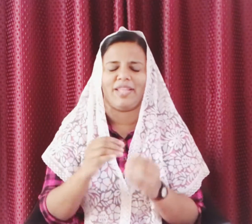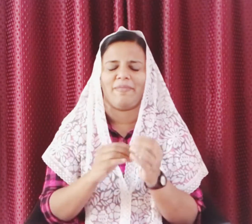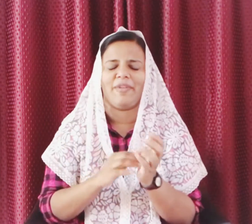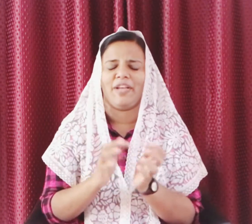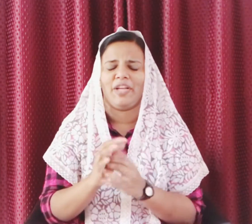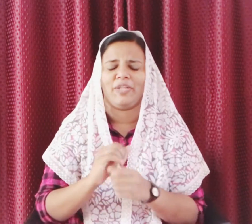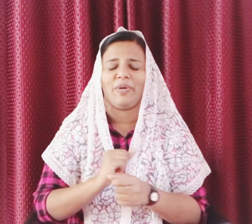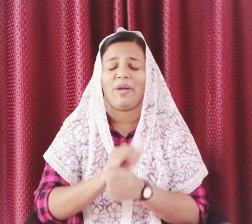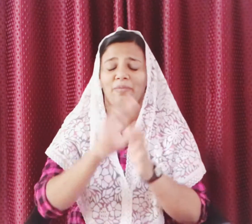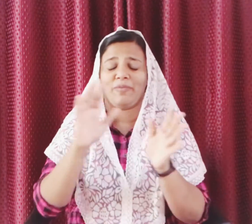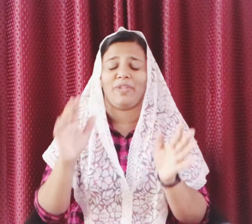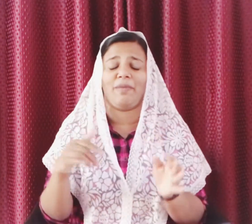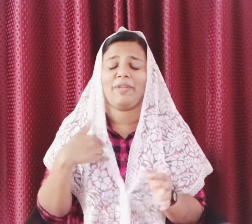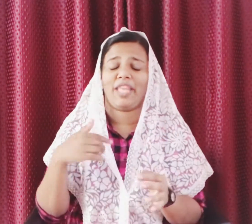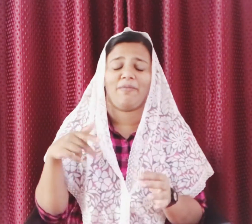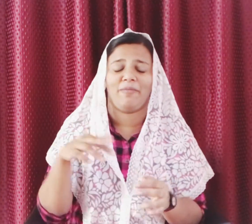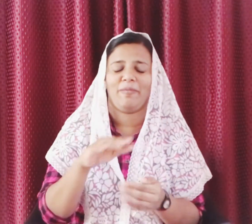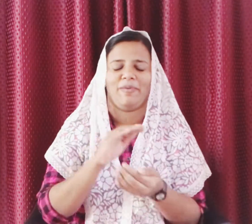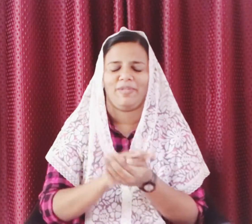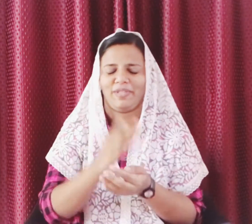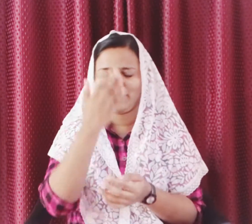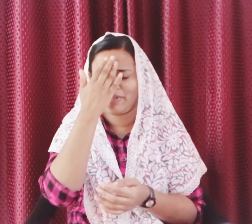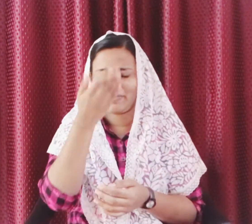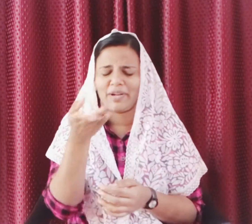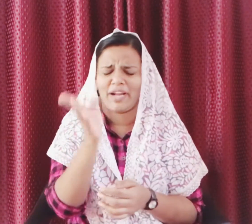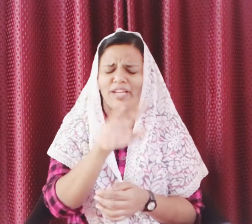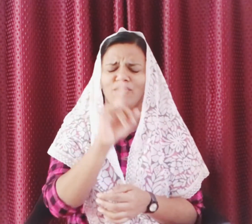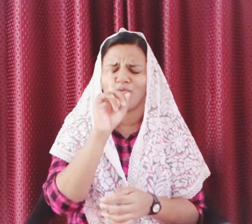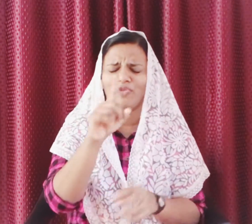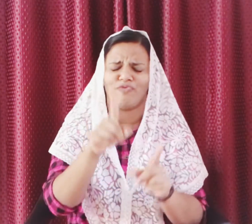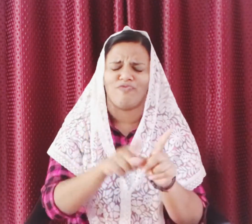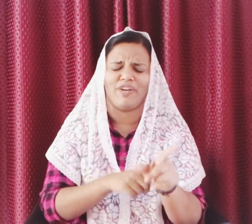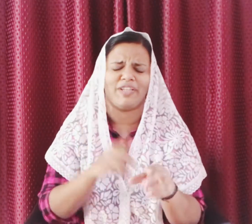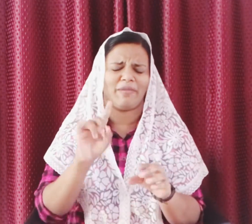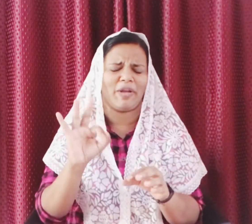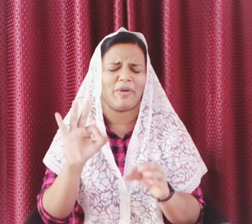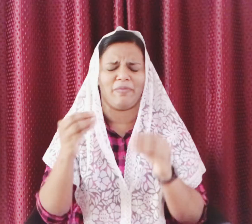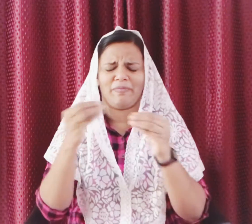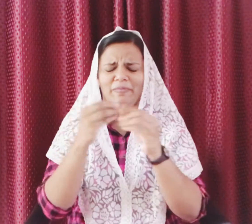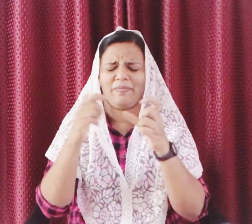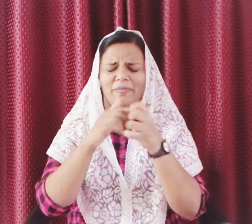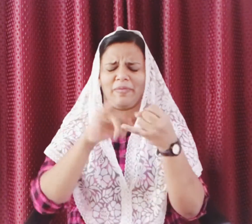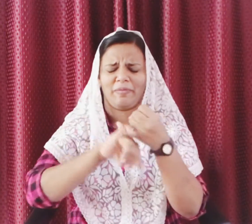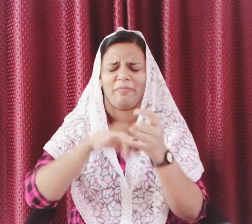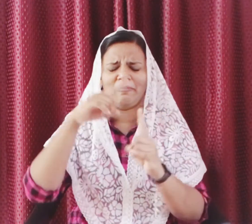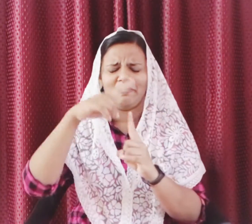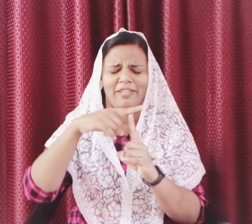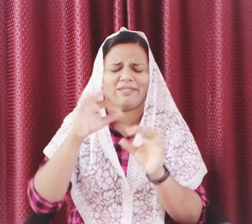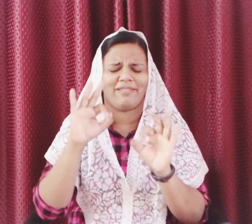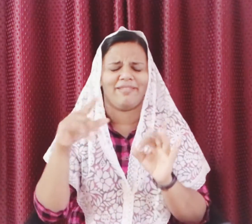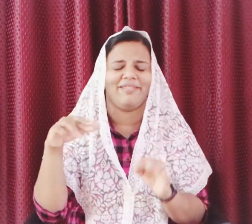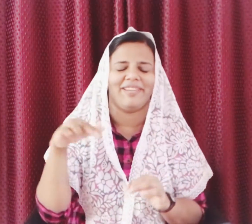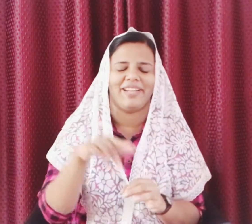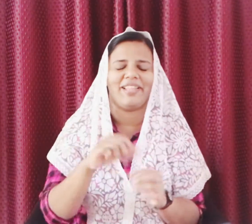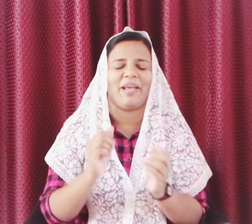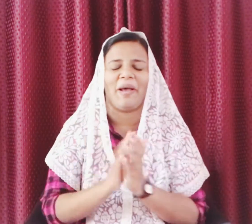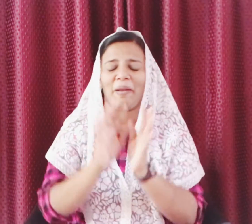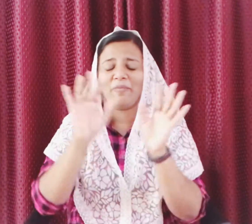ഞങ്ങളെ പരിപാലിച്ചതിന് സ്തോത്രം. കഴിഞ്ഞ ഒരു വർഷം അങ്ങ് ഞങ്ങളെ ശ്രേഷ്ഠതയോടെ പരിപാലിച്ചു. ആ മേൻ അത്ഭുതകരമായി